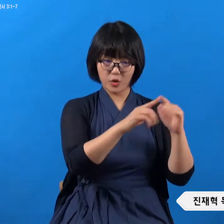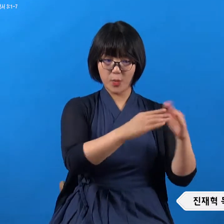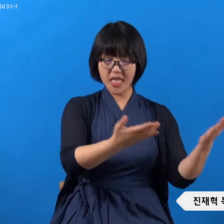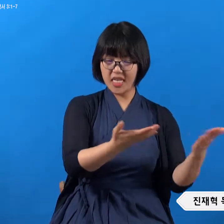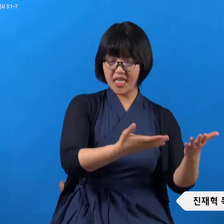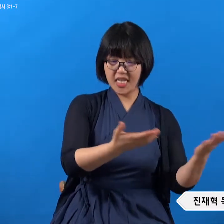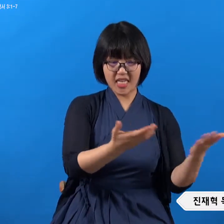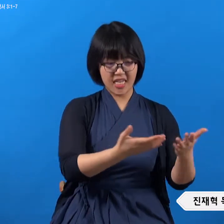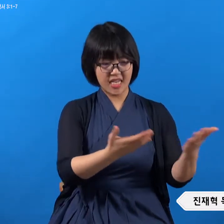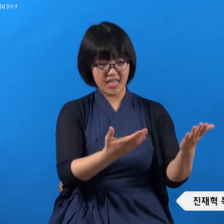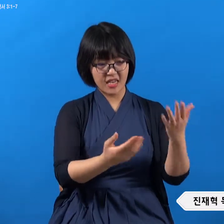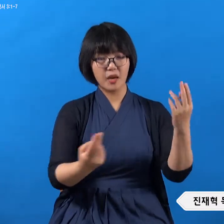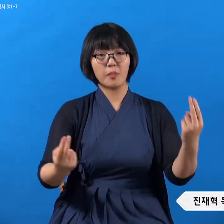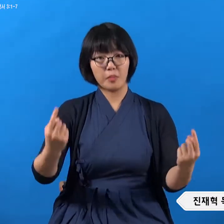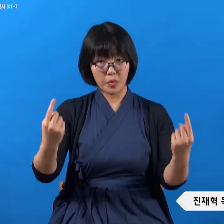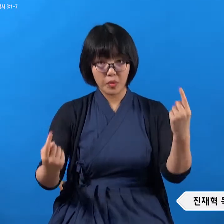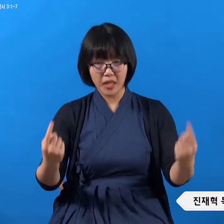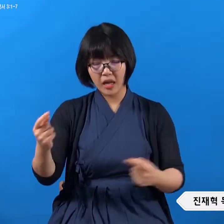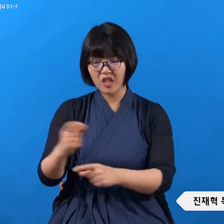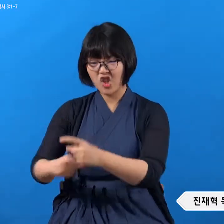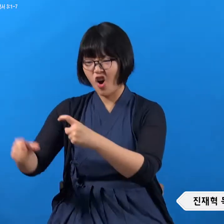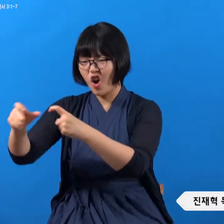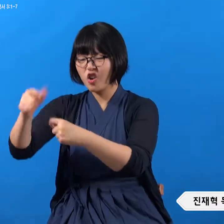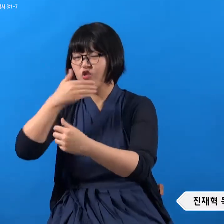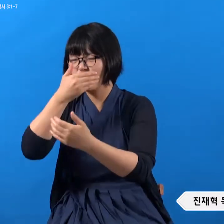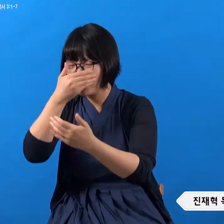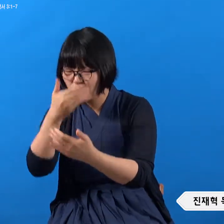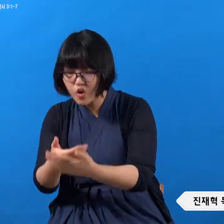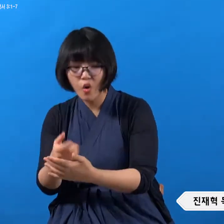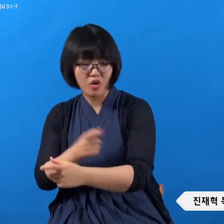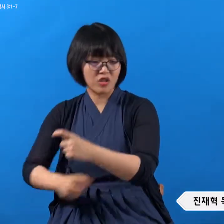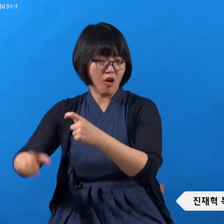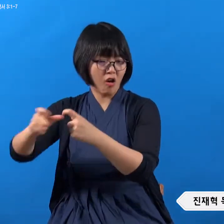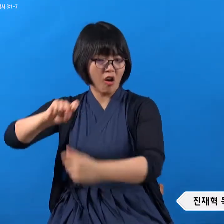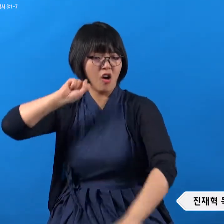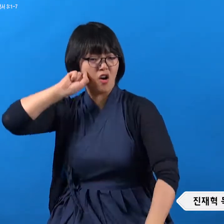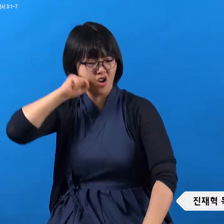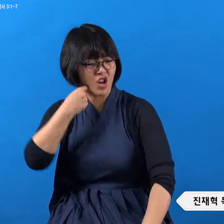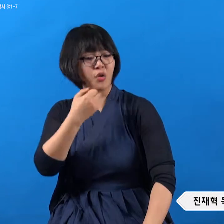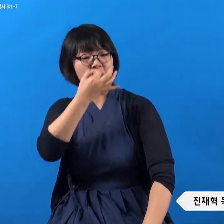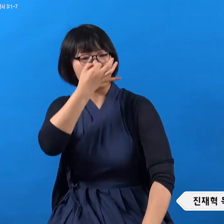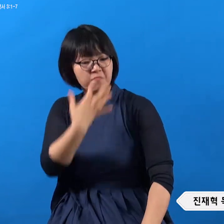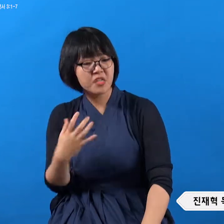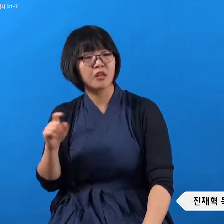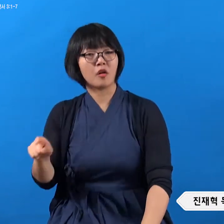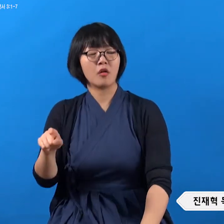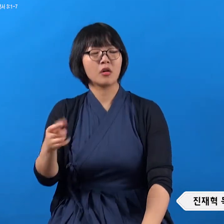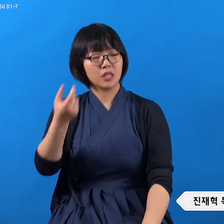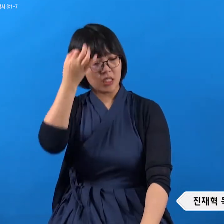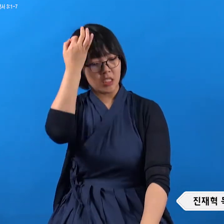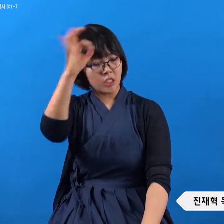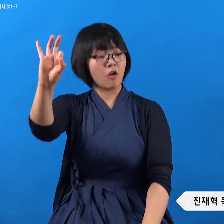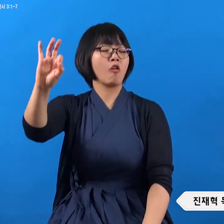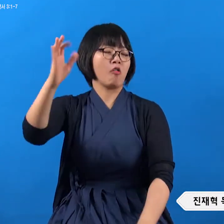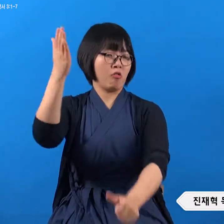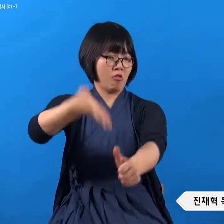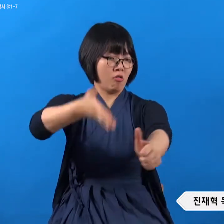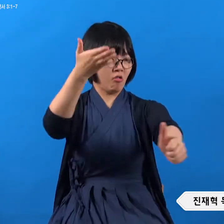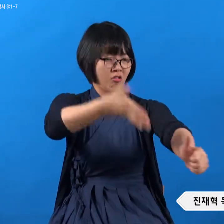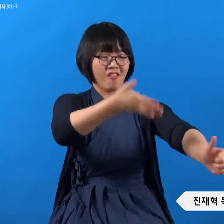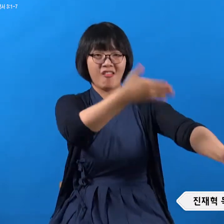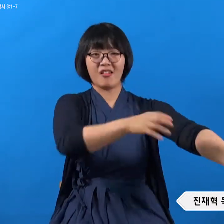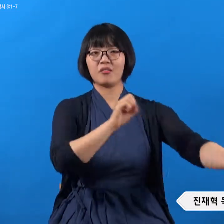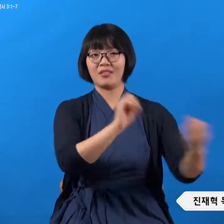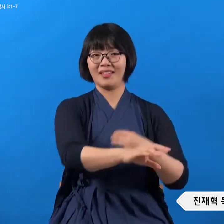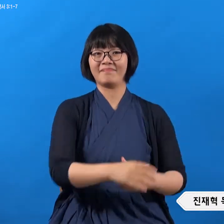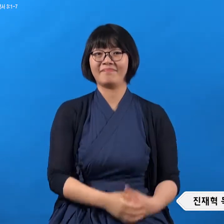하는 것보다 훨씬 더 중요하고 훨씬 더 어렵다는 사실을 빨리